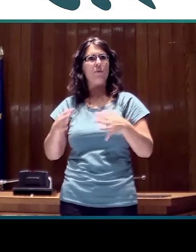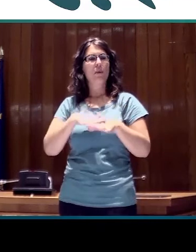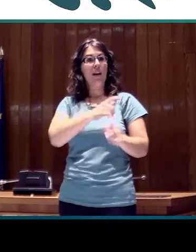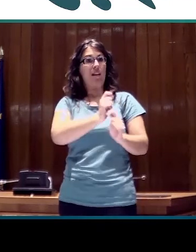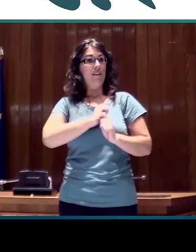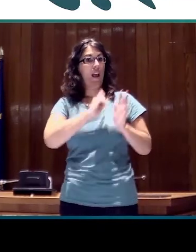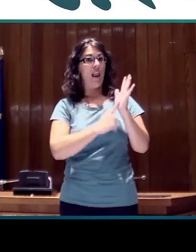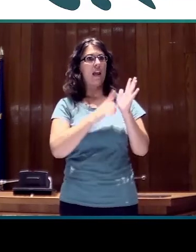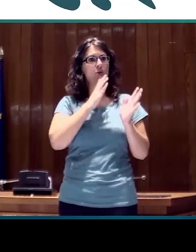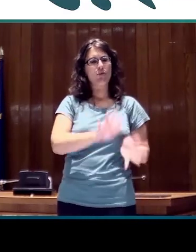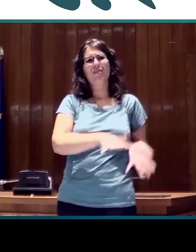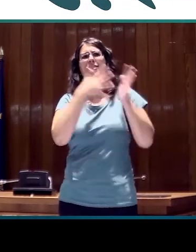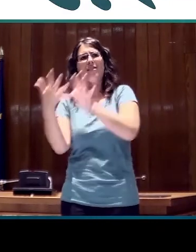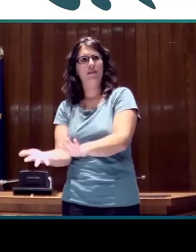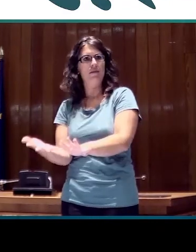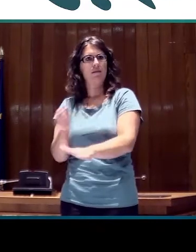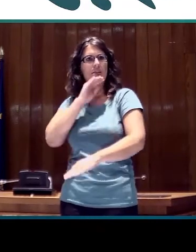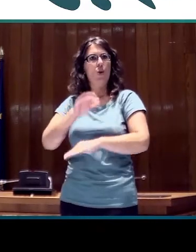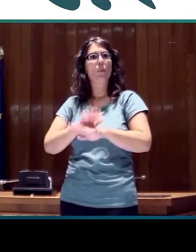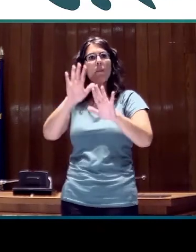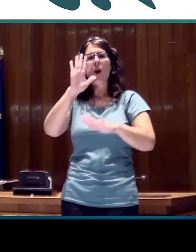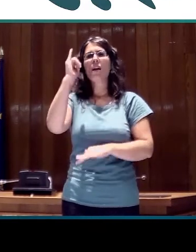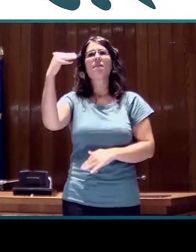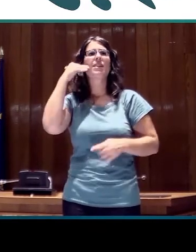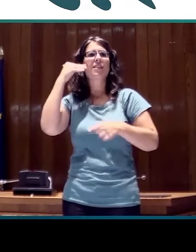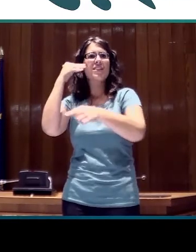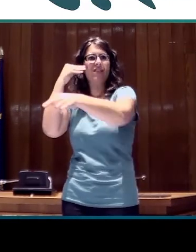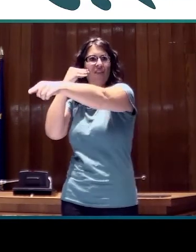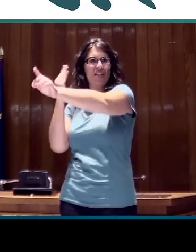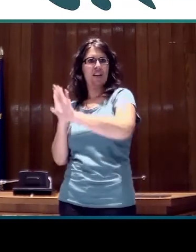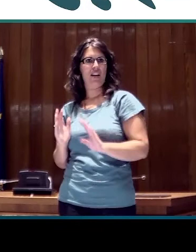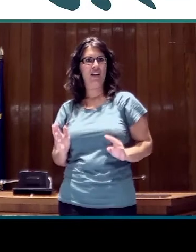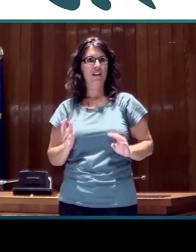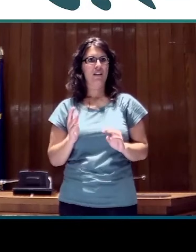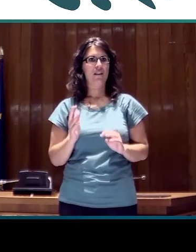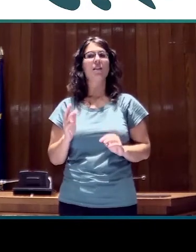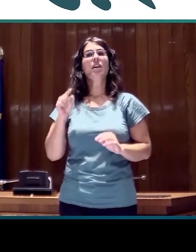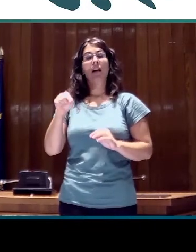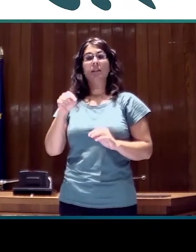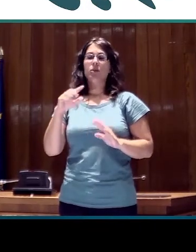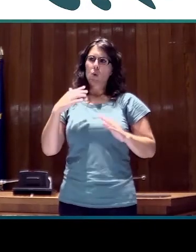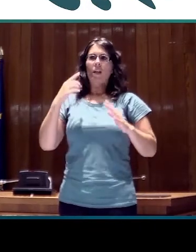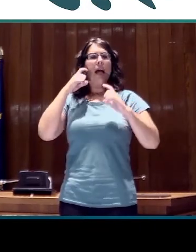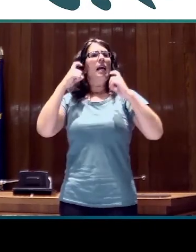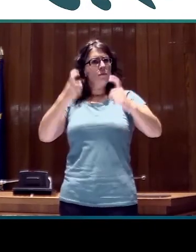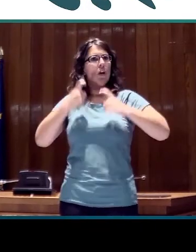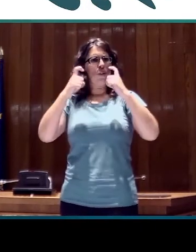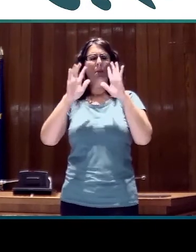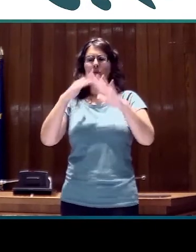que esa ley se cumpla Al conjunto y al completo eso es un esfuerzo y es un compromiso del ministerio y un